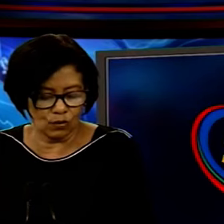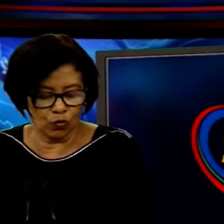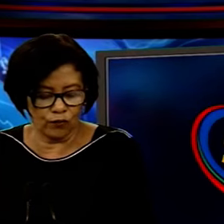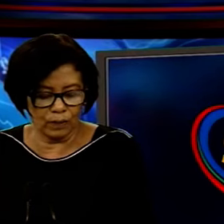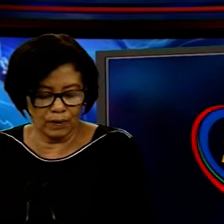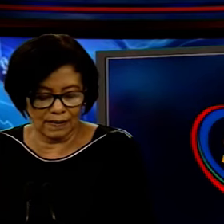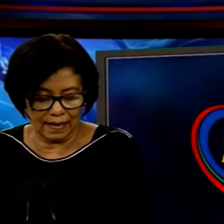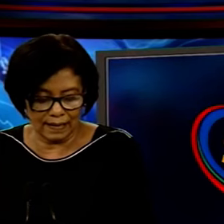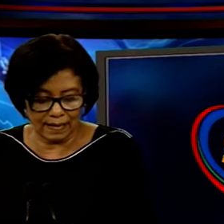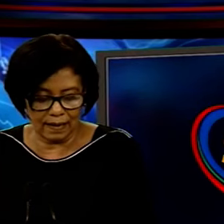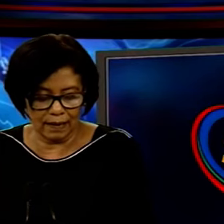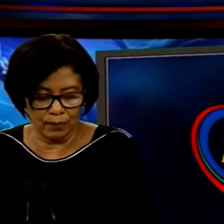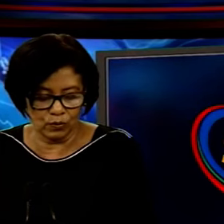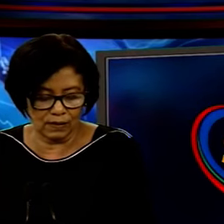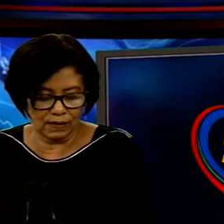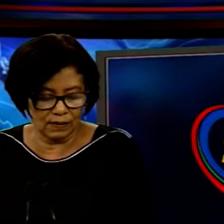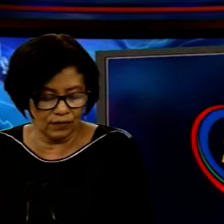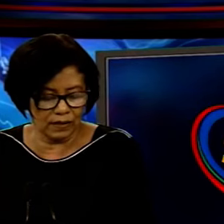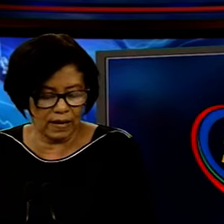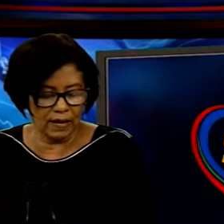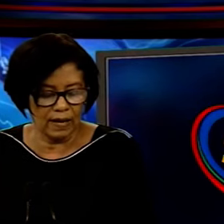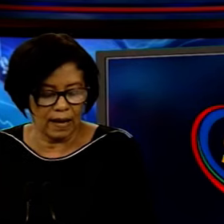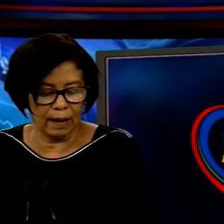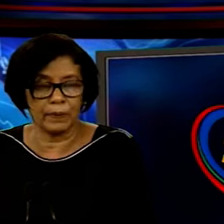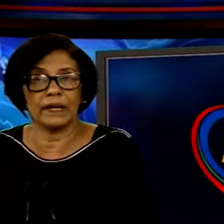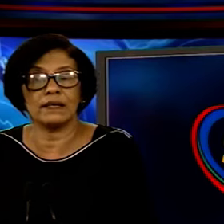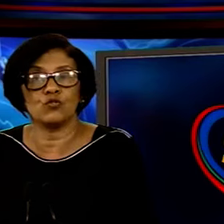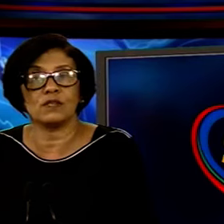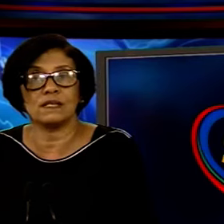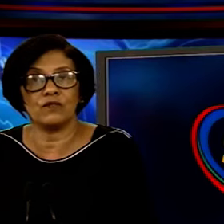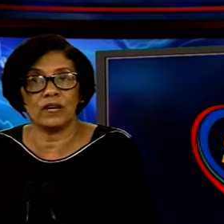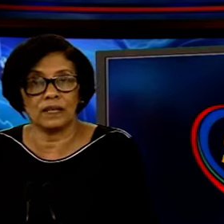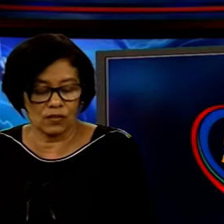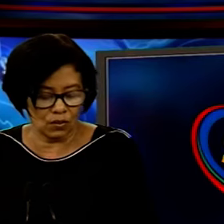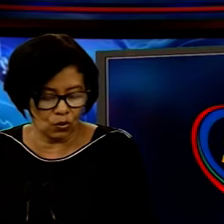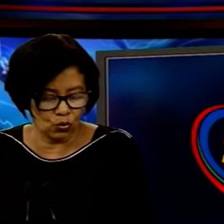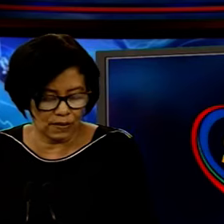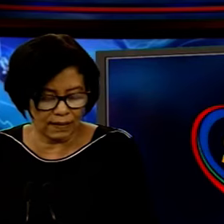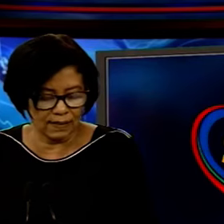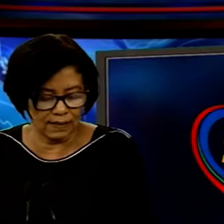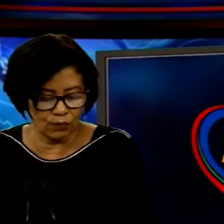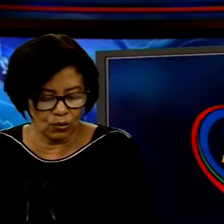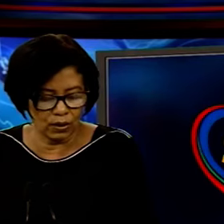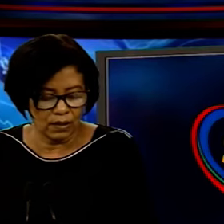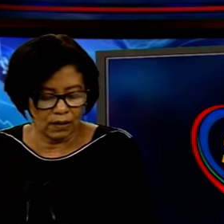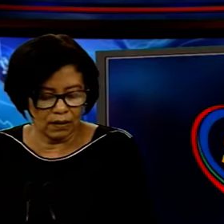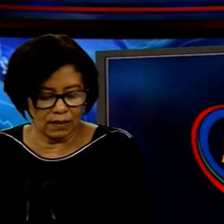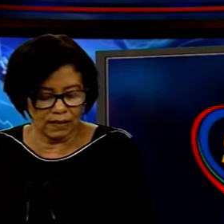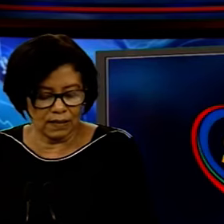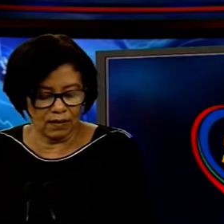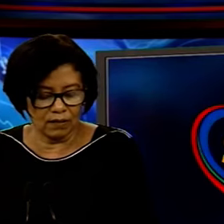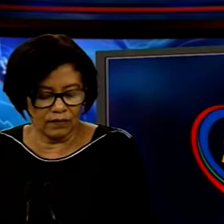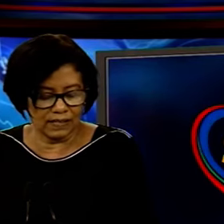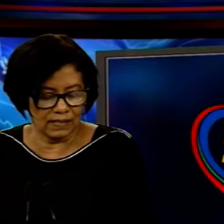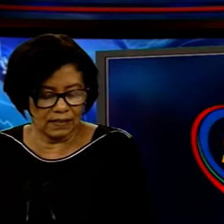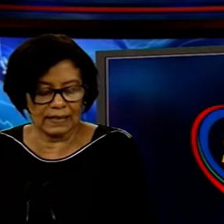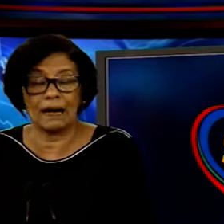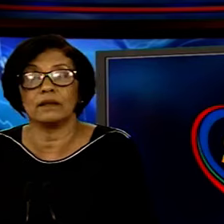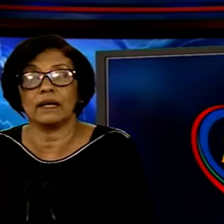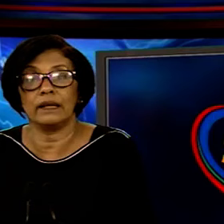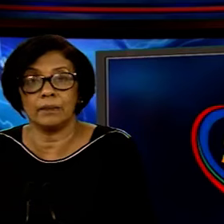ti confirme sa déca positive hier après qu'ils ont fait test l'eau sa dédimoun qui ti dans